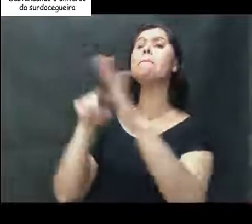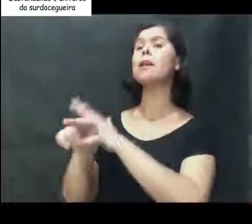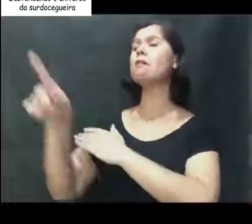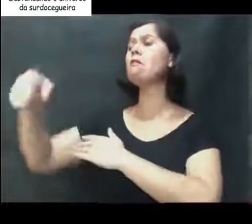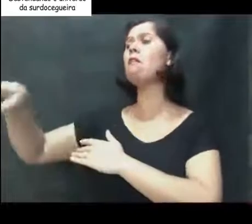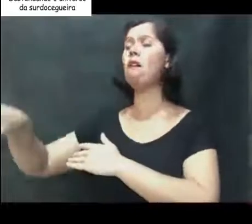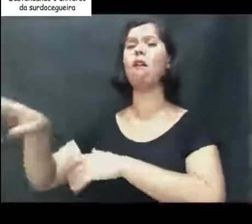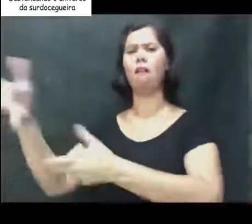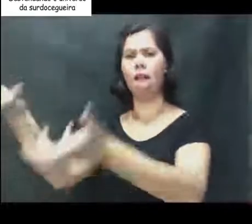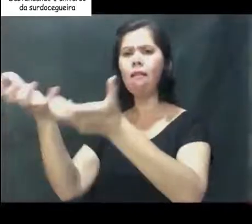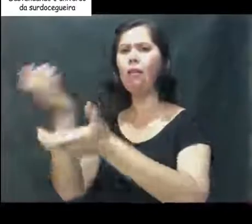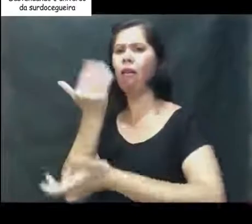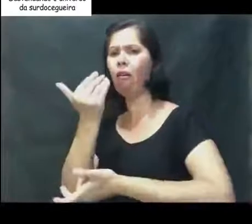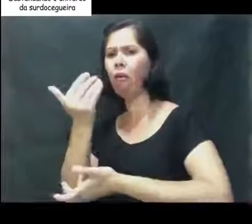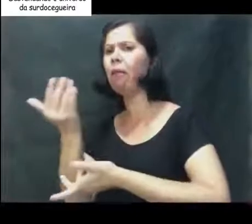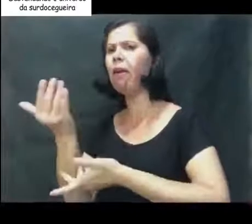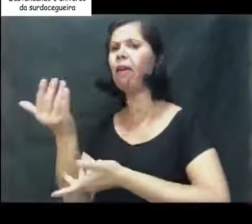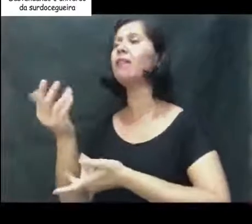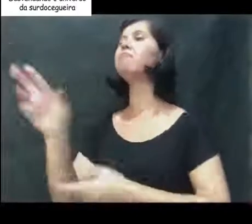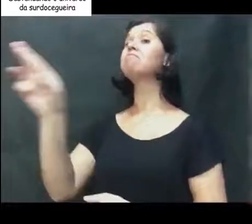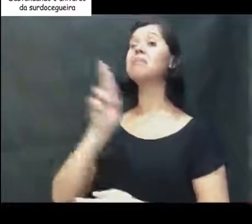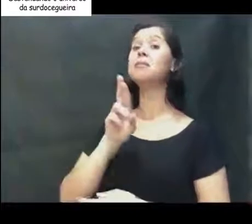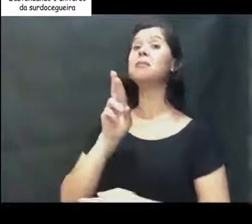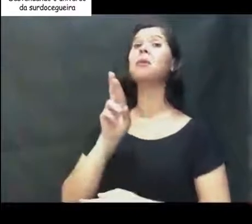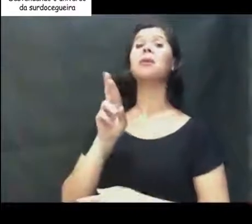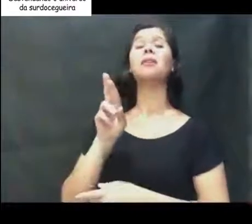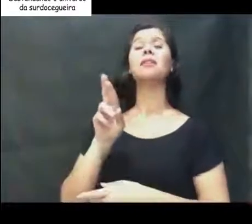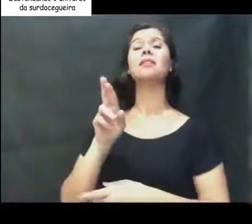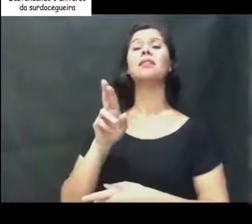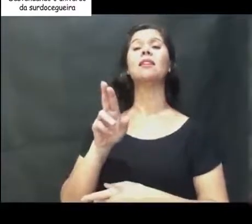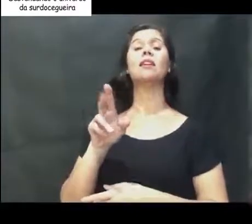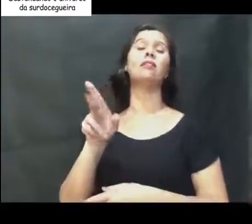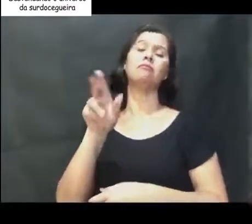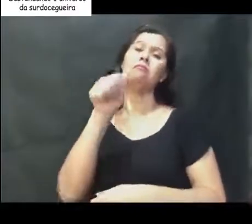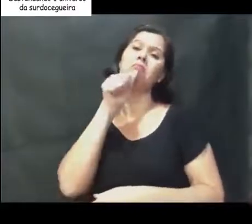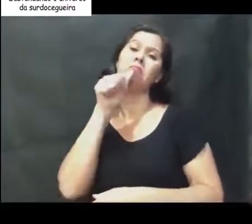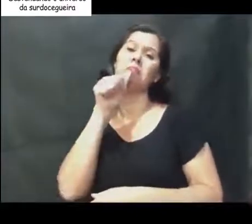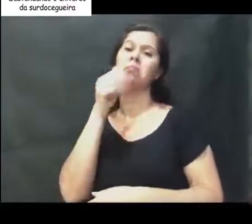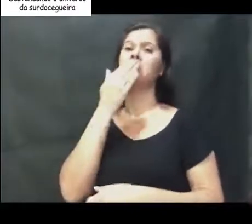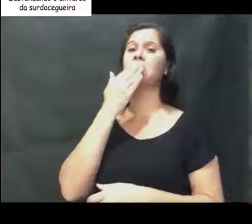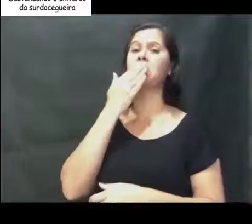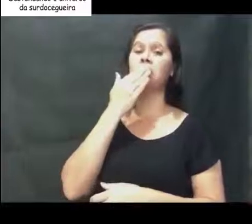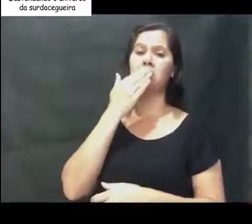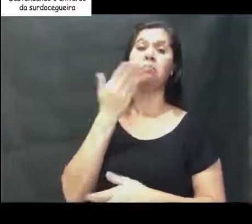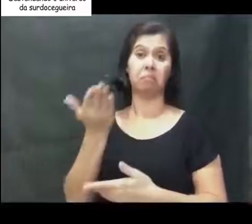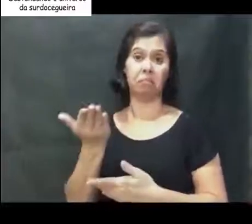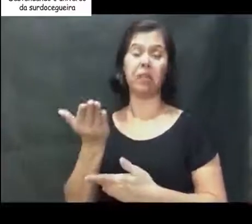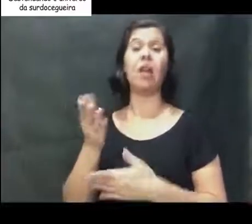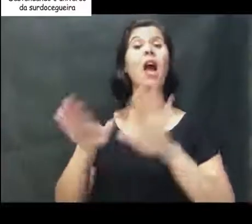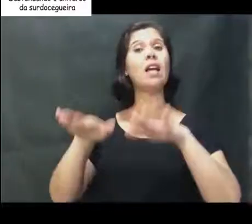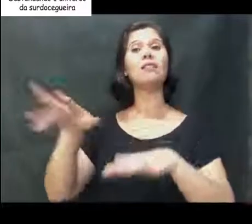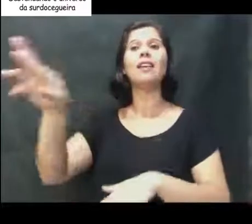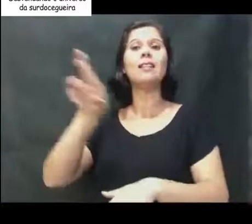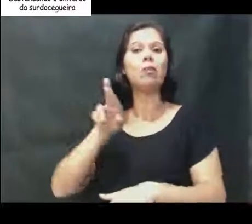se ela queria comer. E a resposta que elas davam era encostando a mão na boca. E muitas vezes elas respondiam